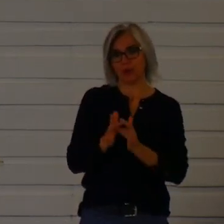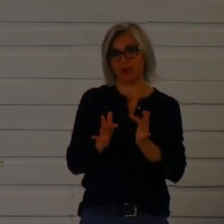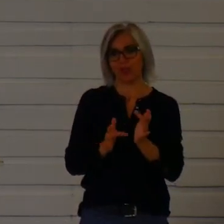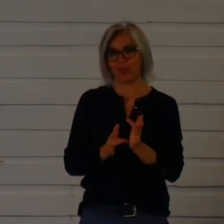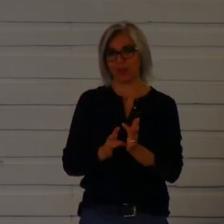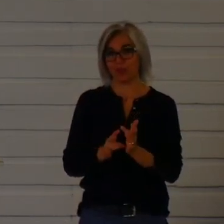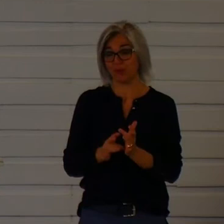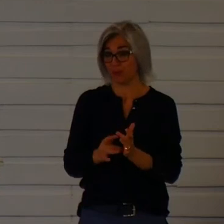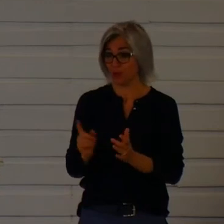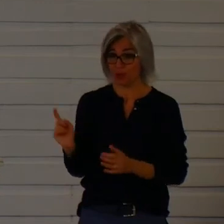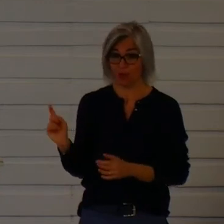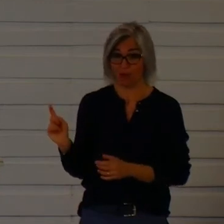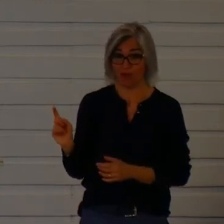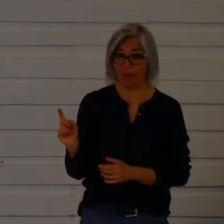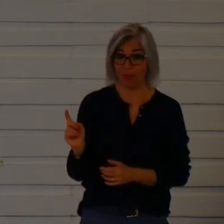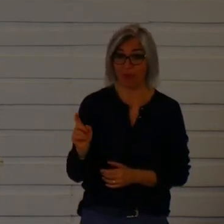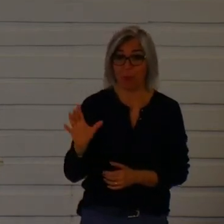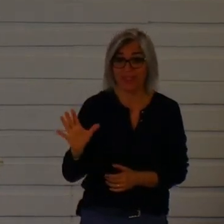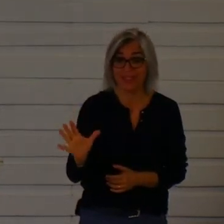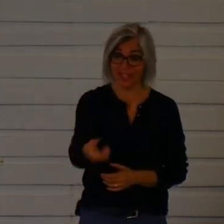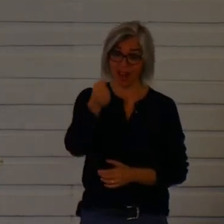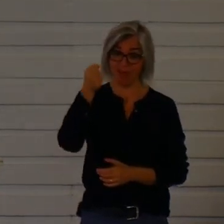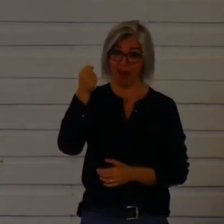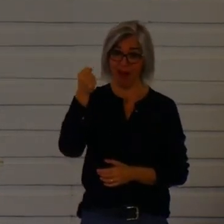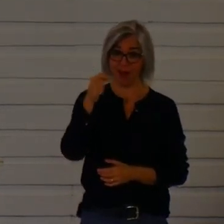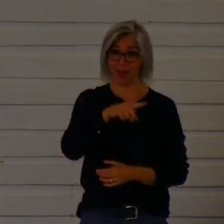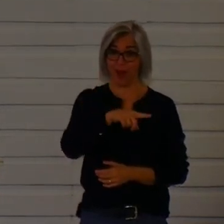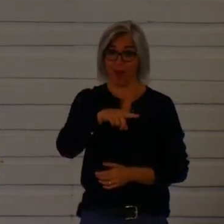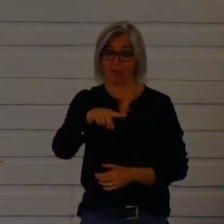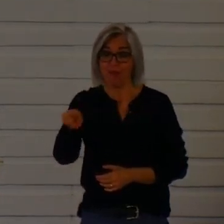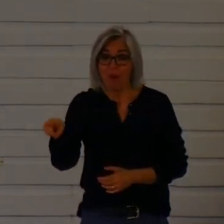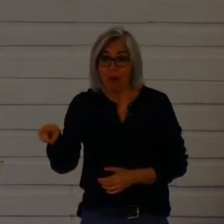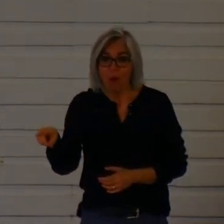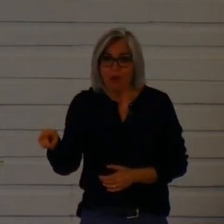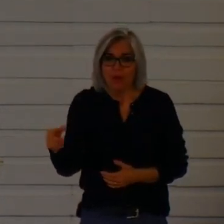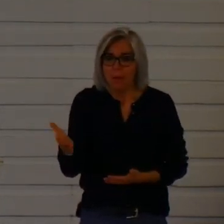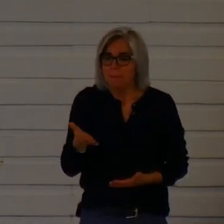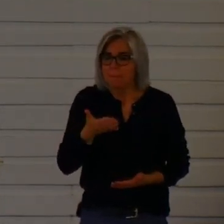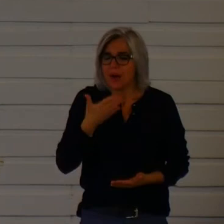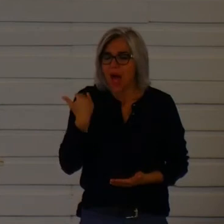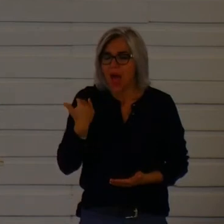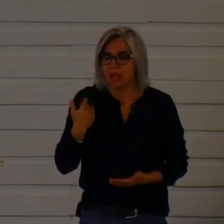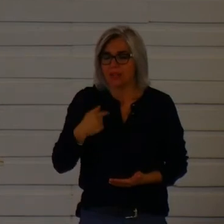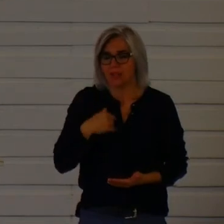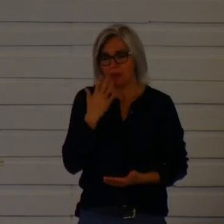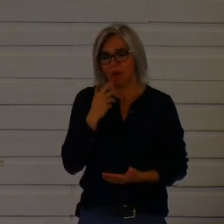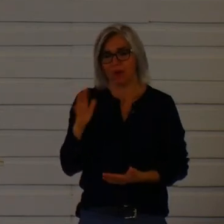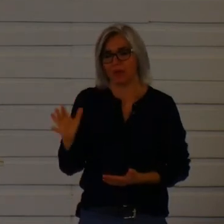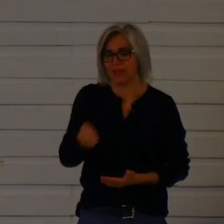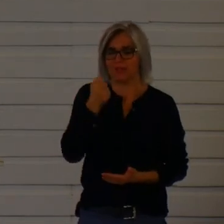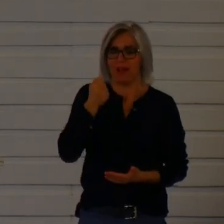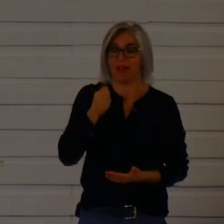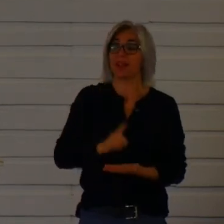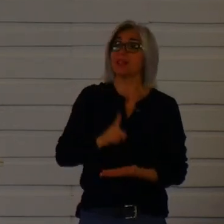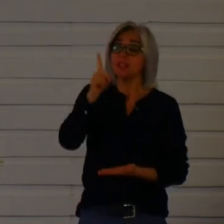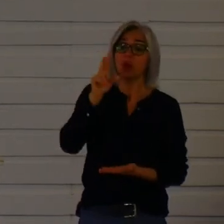noi dobbiamo somigliare a Cristo. Egli parla in mezzo alla tempesta, e in mezzo alla tempesta